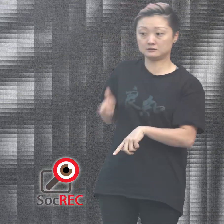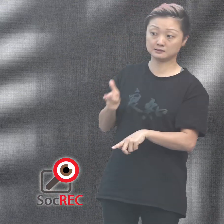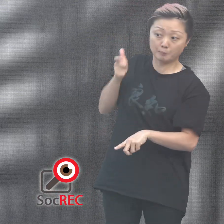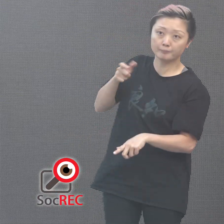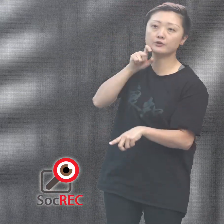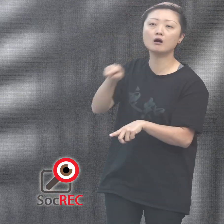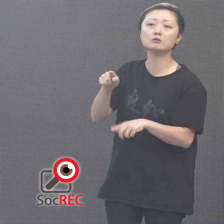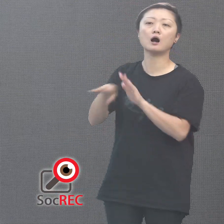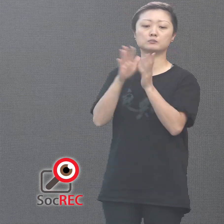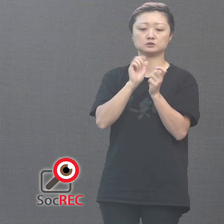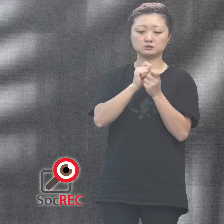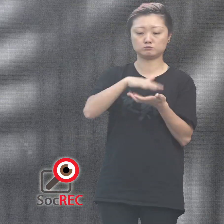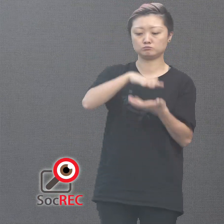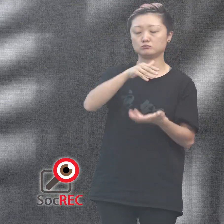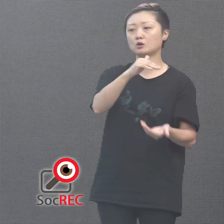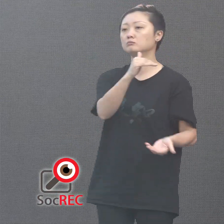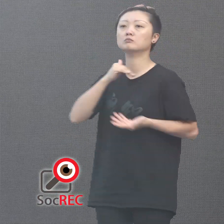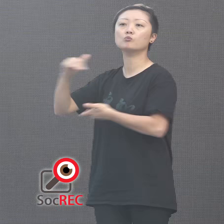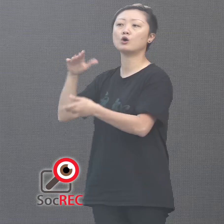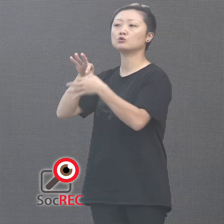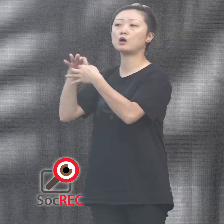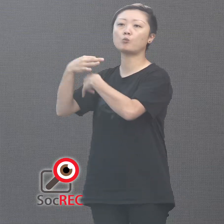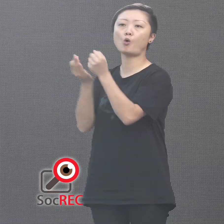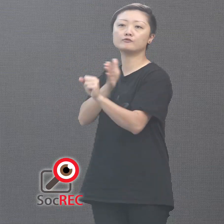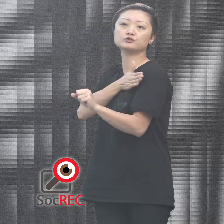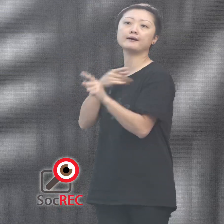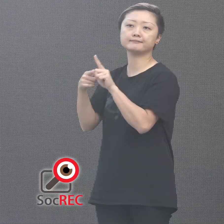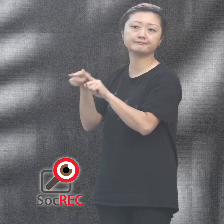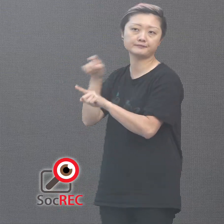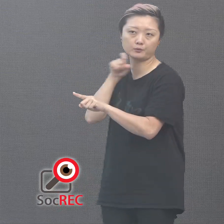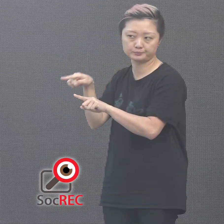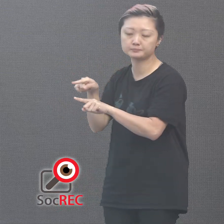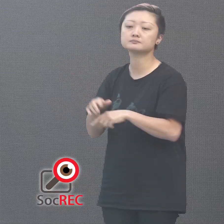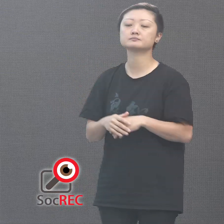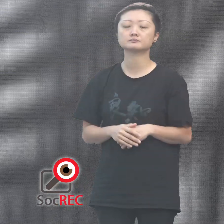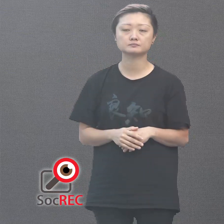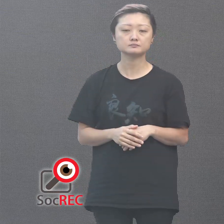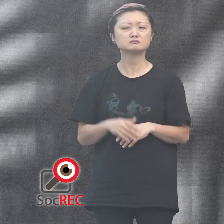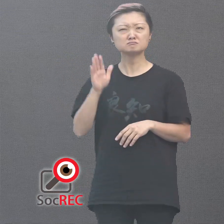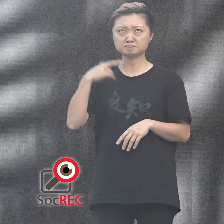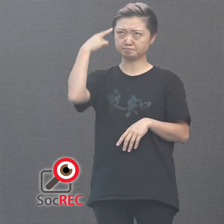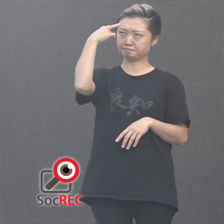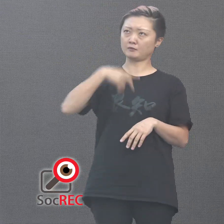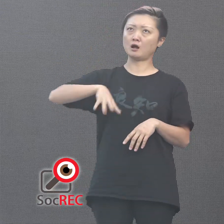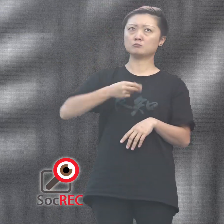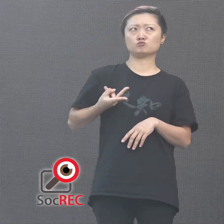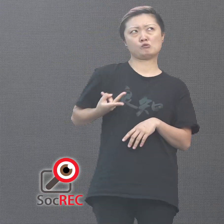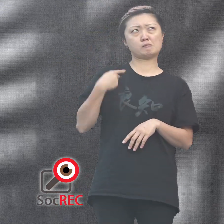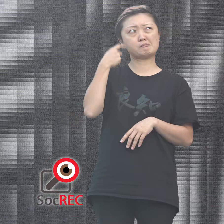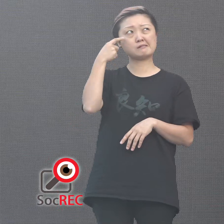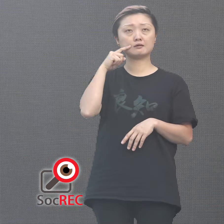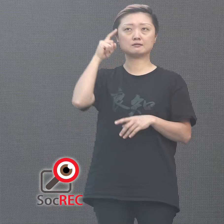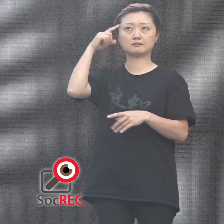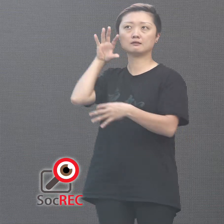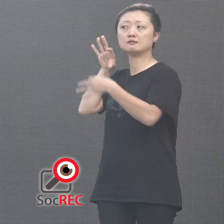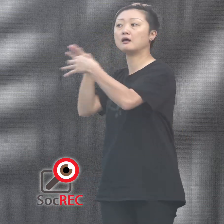論裏邊嘅。咁係亦都要講翻，就係喺聯合國點解我哋會諗到呢一個所謂嘅戰線咧？咁